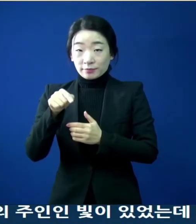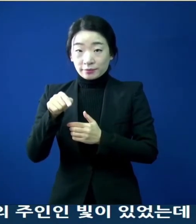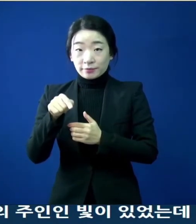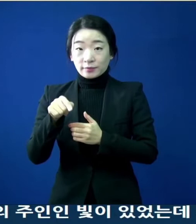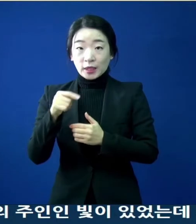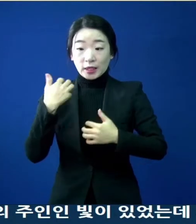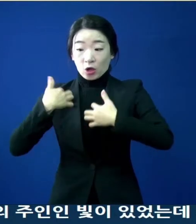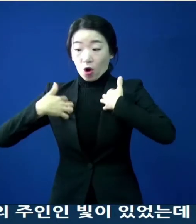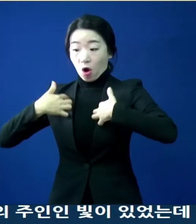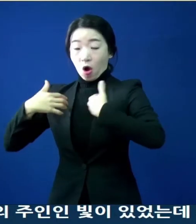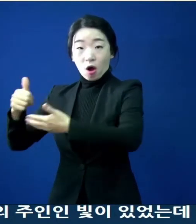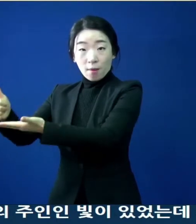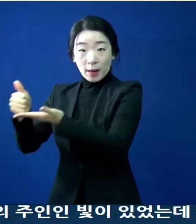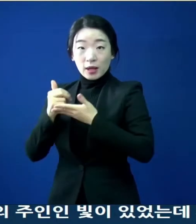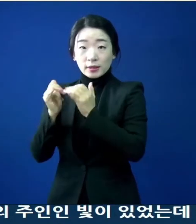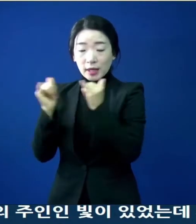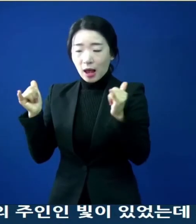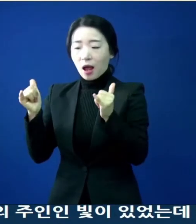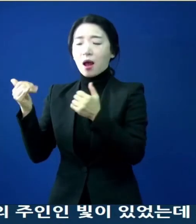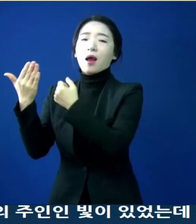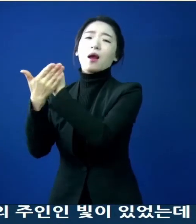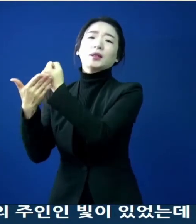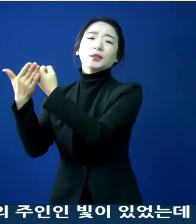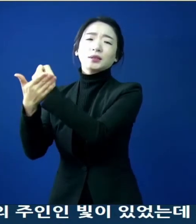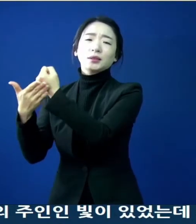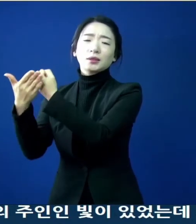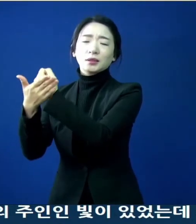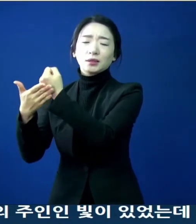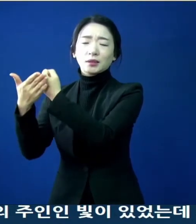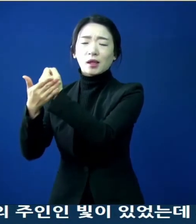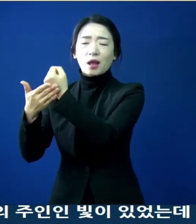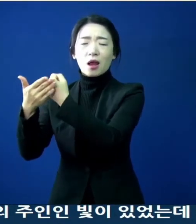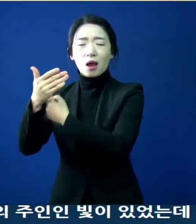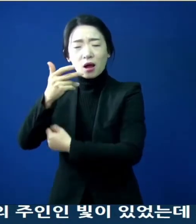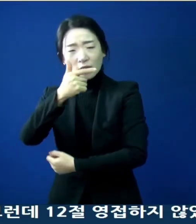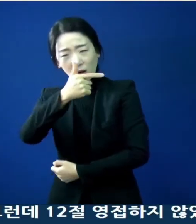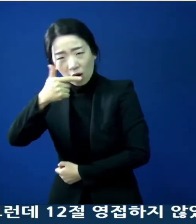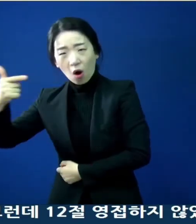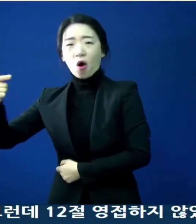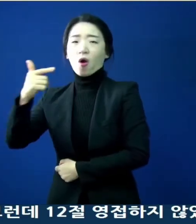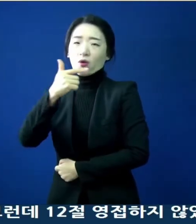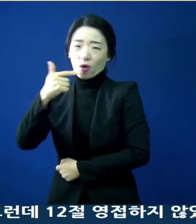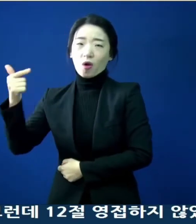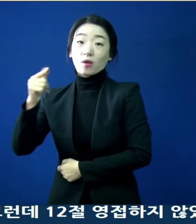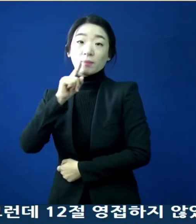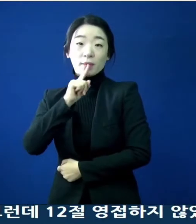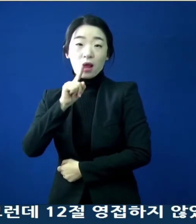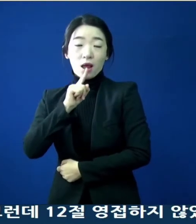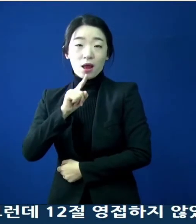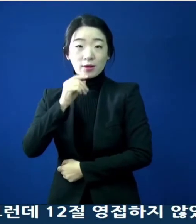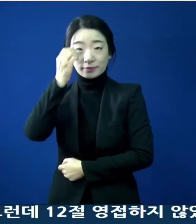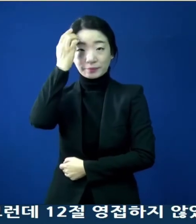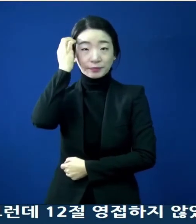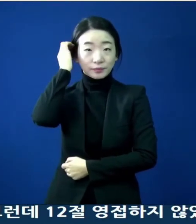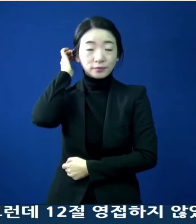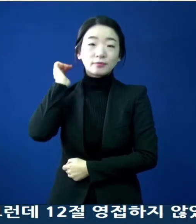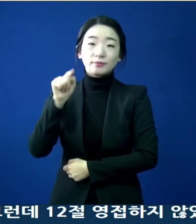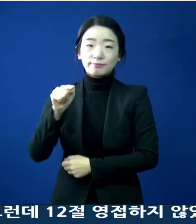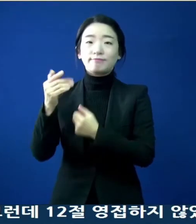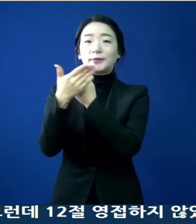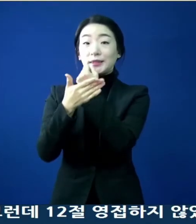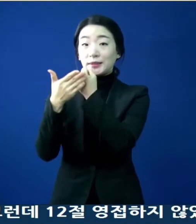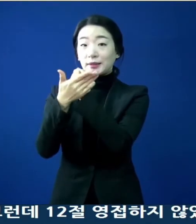이 영접하는 자들이 받을 은혜가 엄청 크다라는 것을 가르쳐 주게 되죠. 그 은혜가